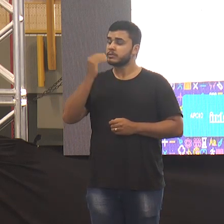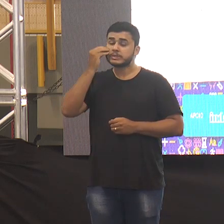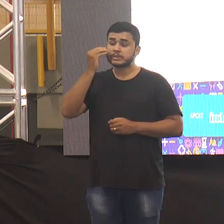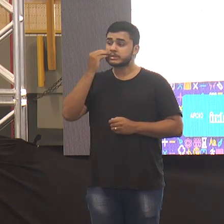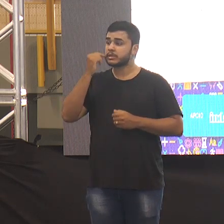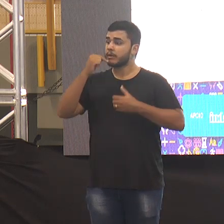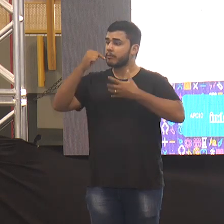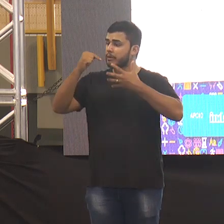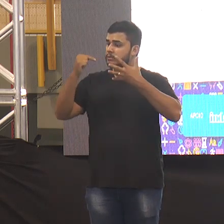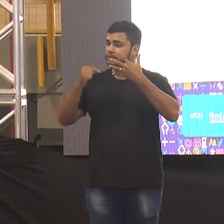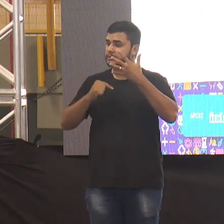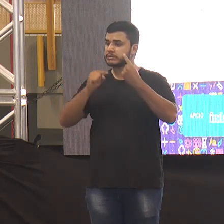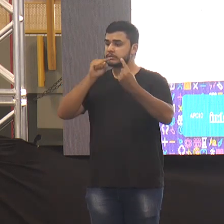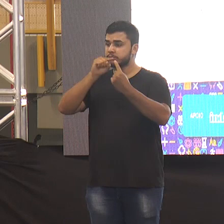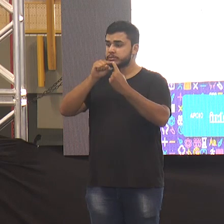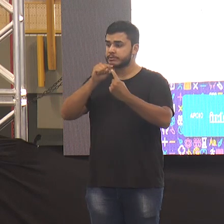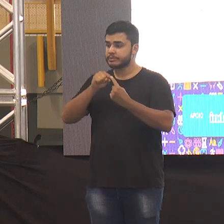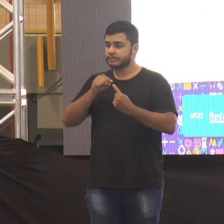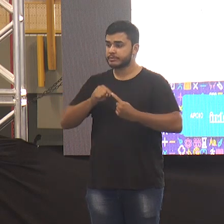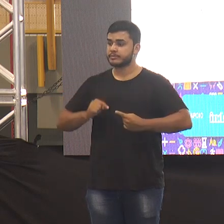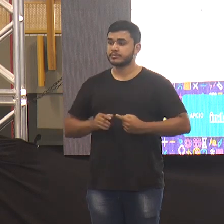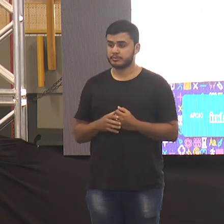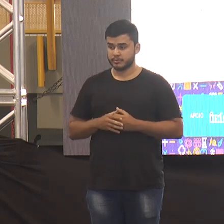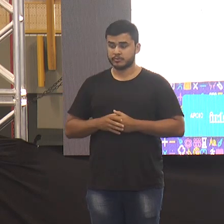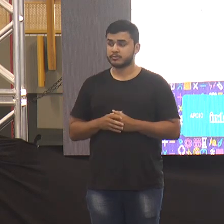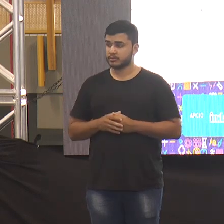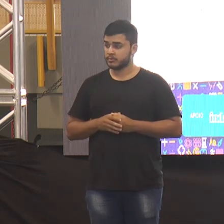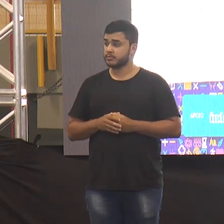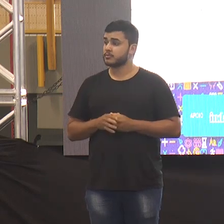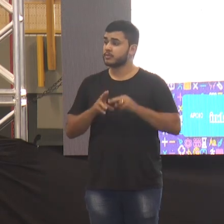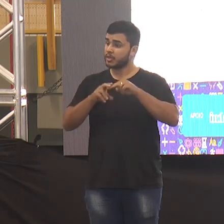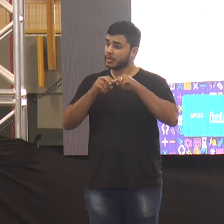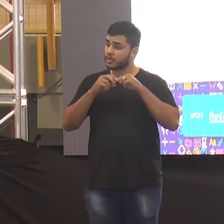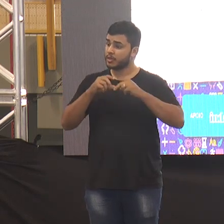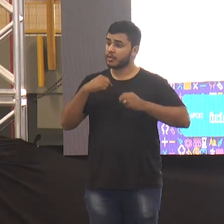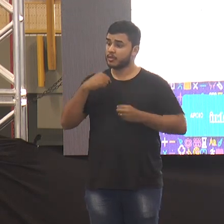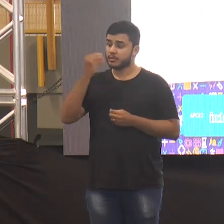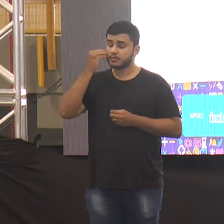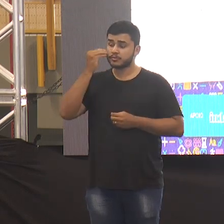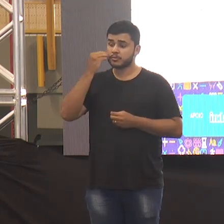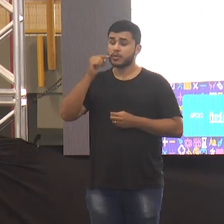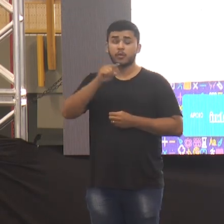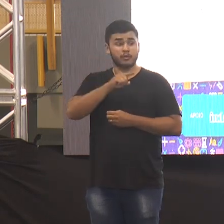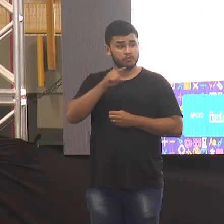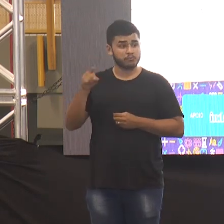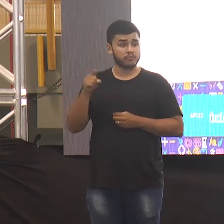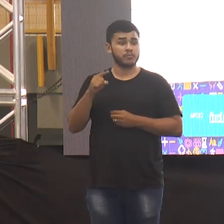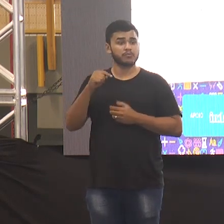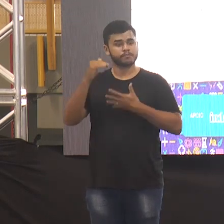pontuar o que a gente julga que é mais importante. E a primeira coisa que a gente precisa saber